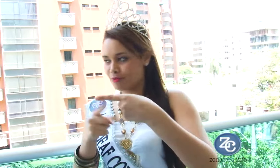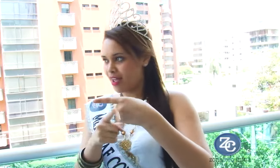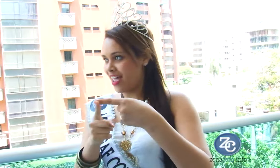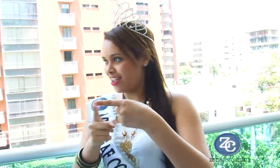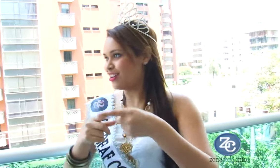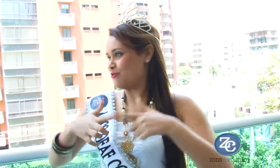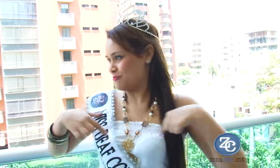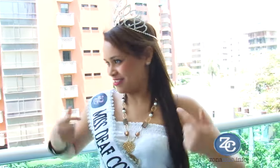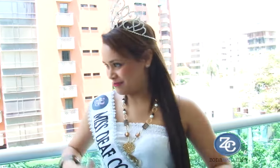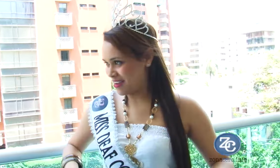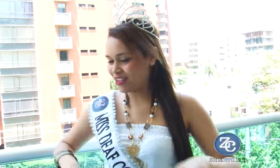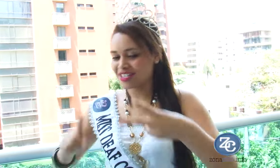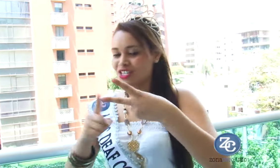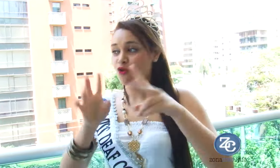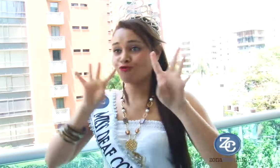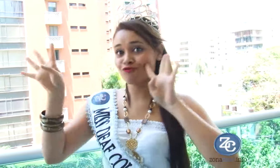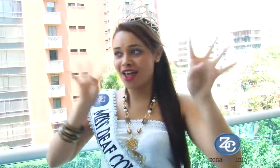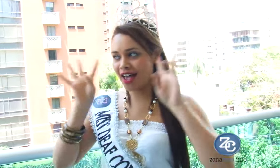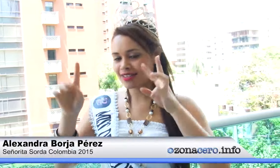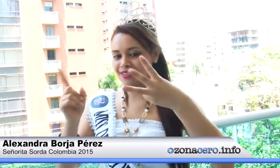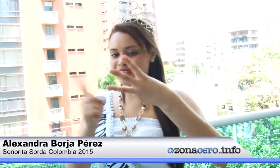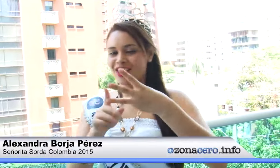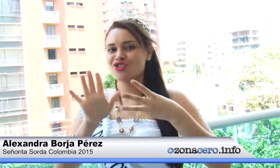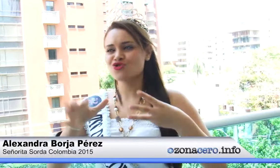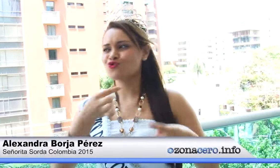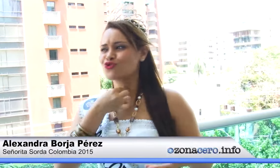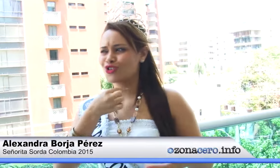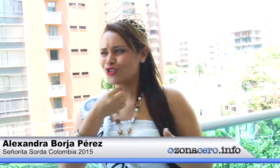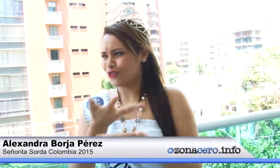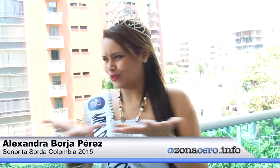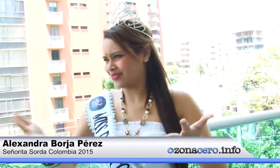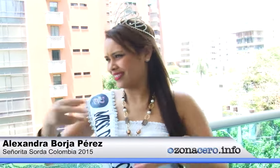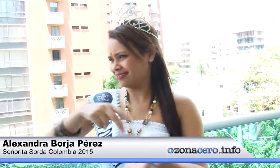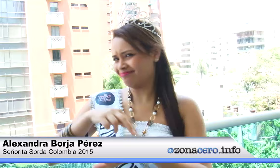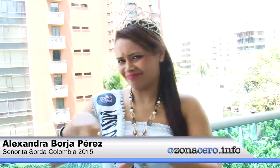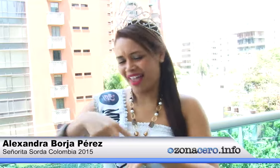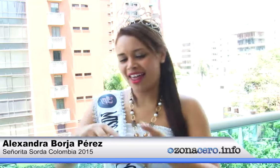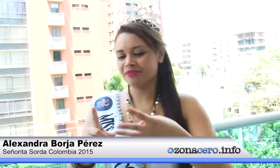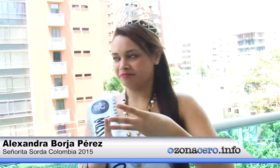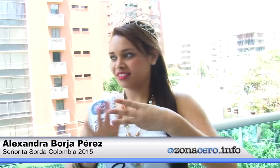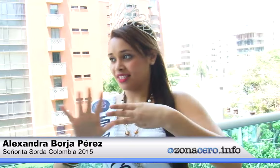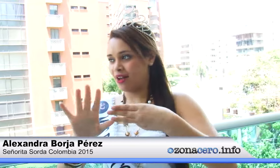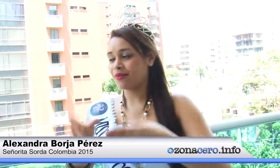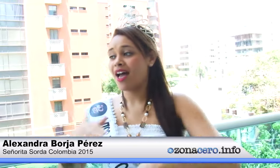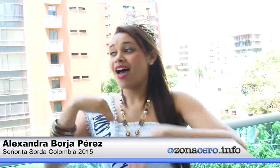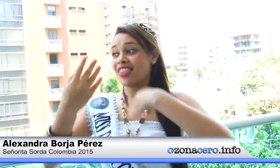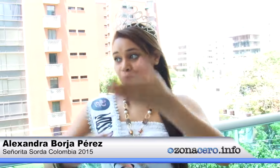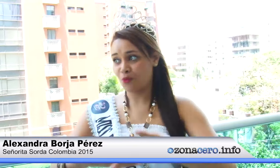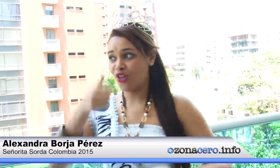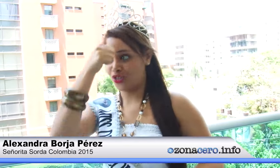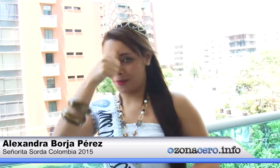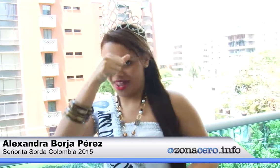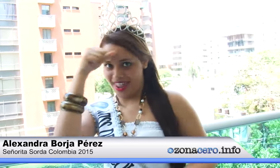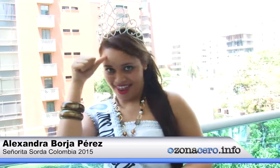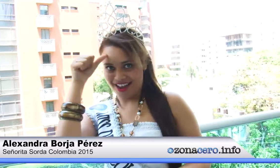Marta, sábado y domingo que pasó. El primer día se hizo desfile en traje de baño, fantasía y un